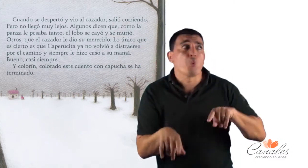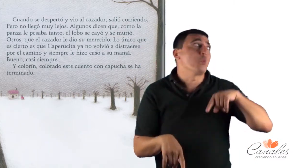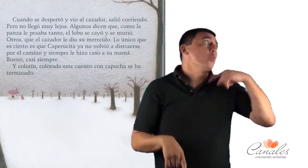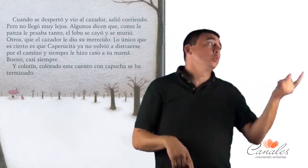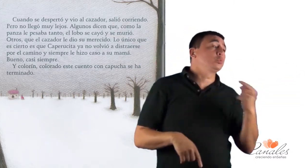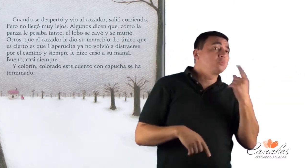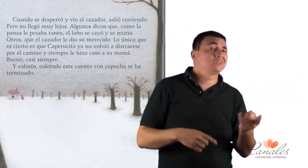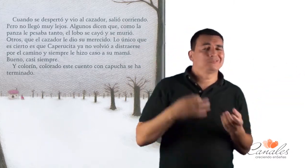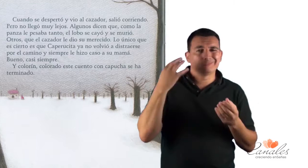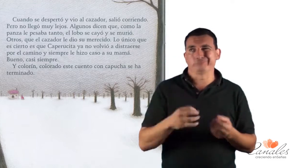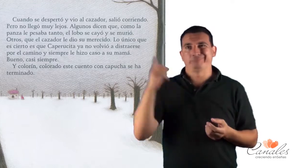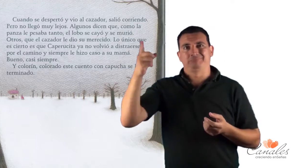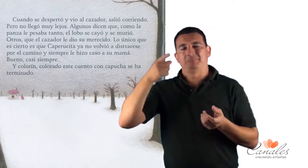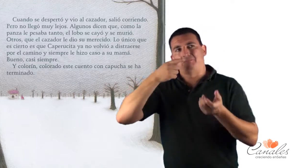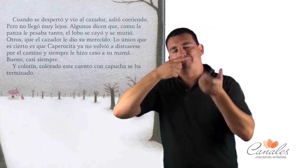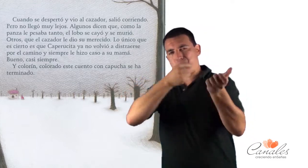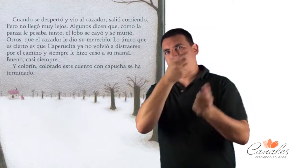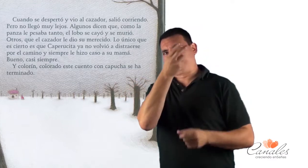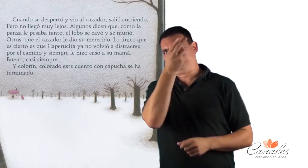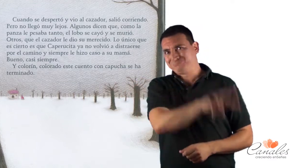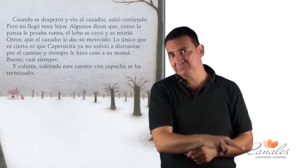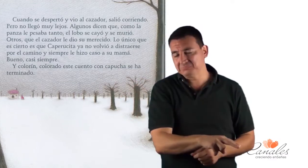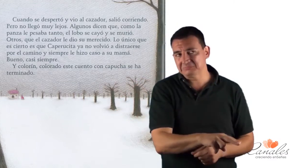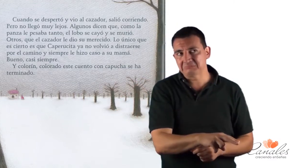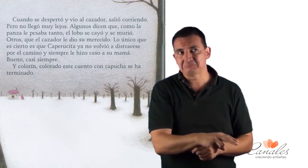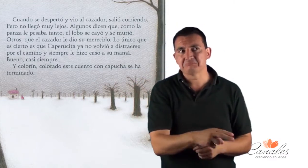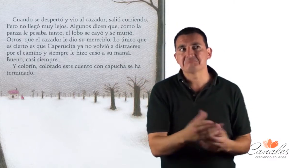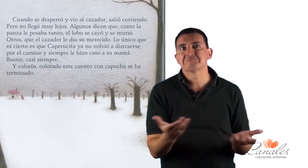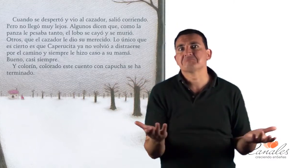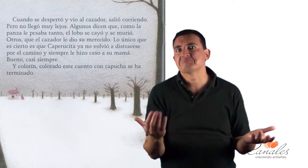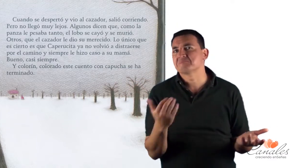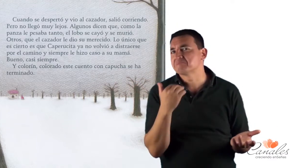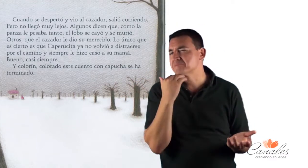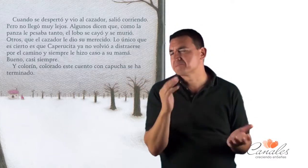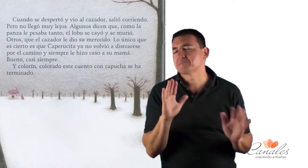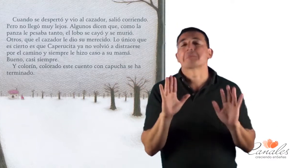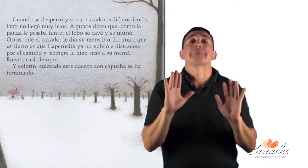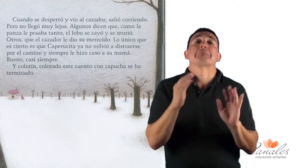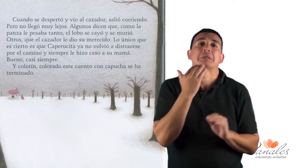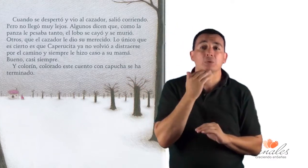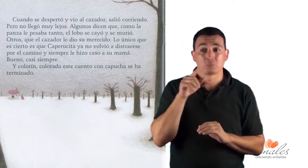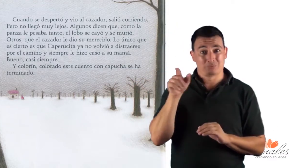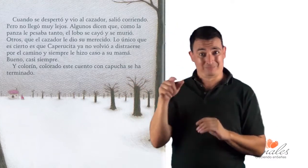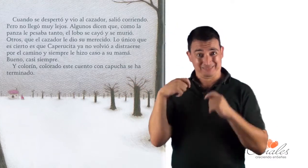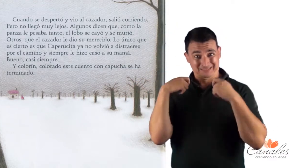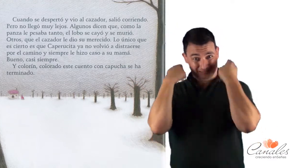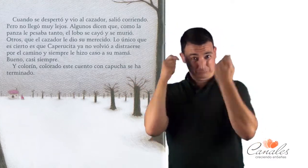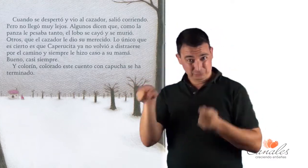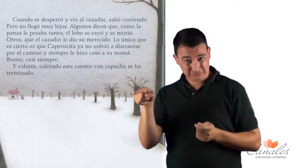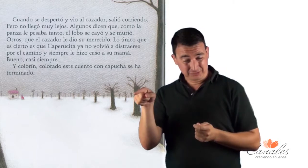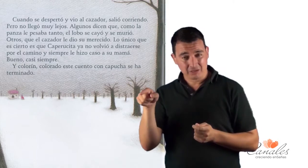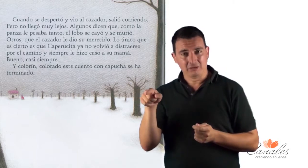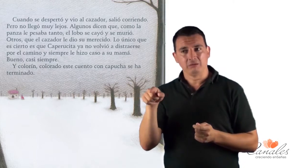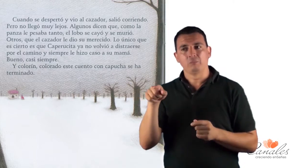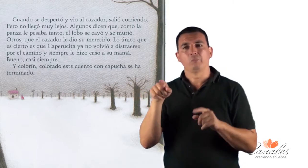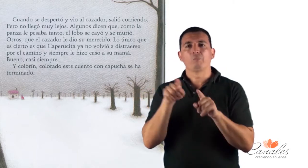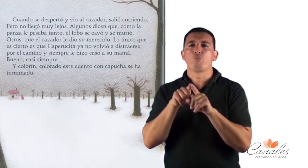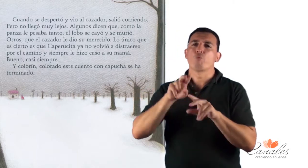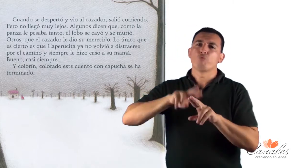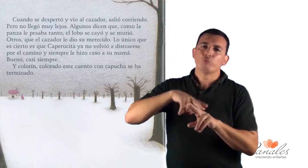murió. Otros, que el cazador le dio su merecido. Lo único que es cierto es que Caperucita ya